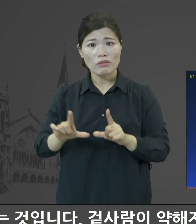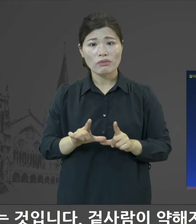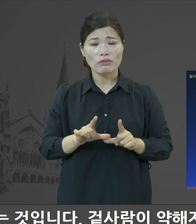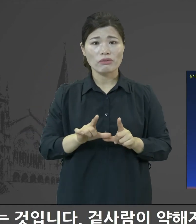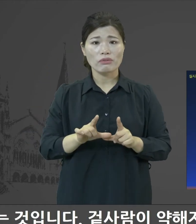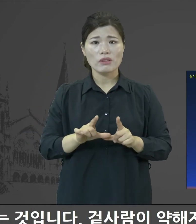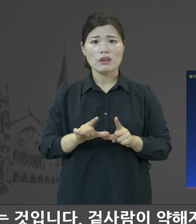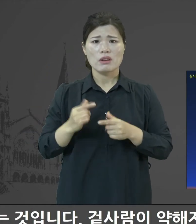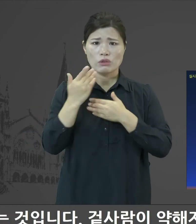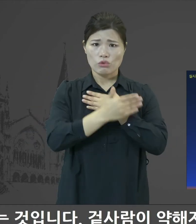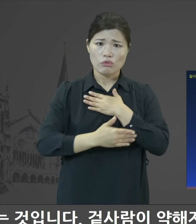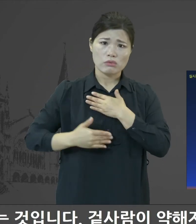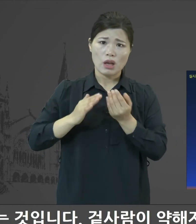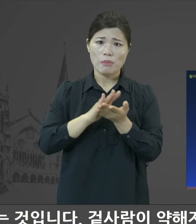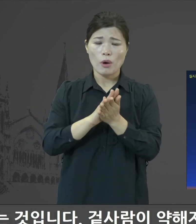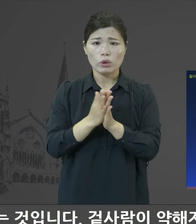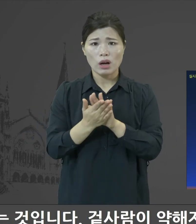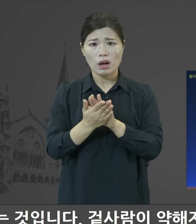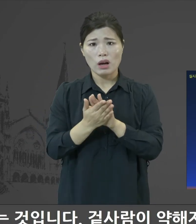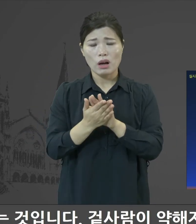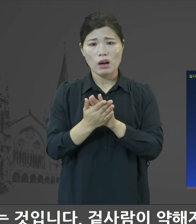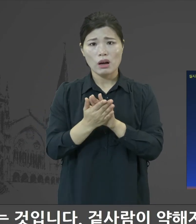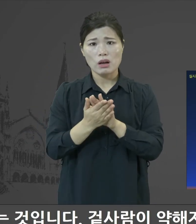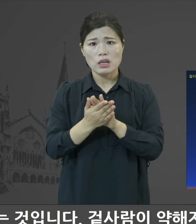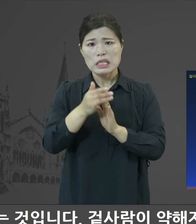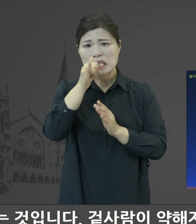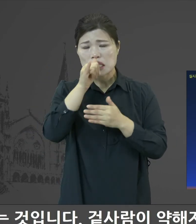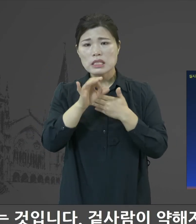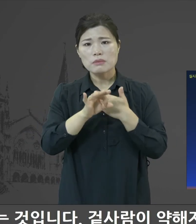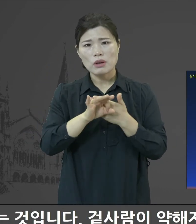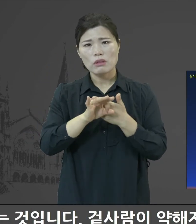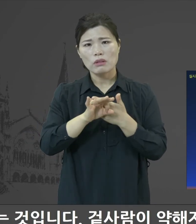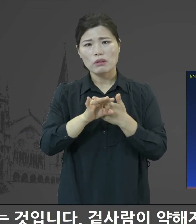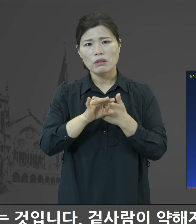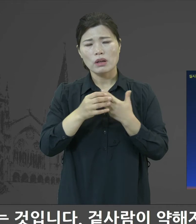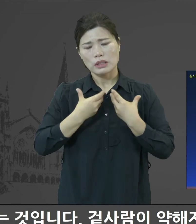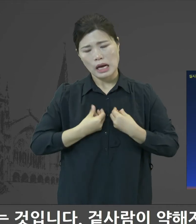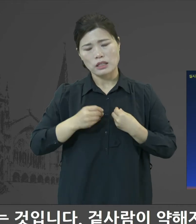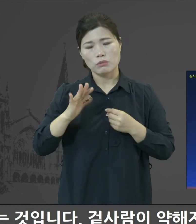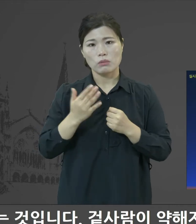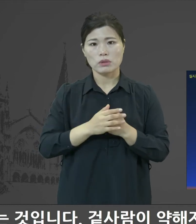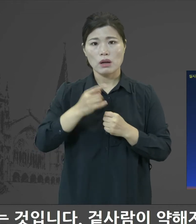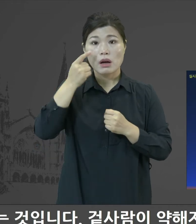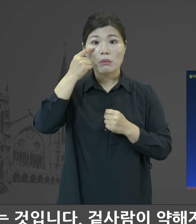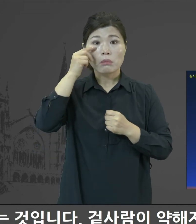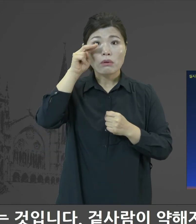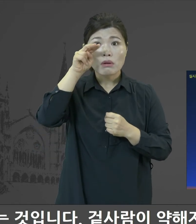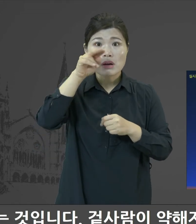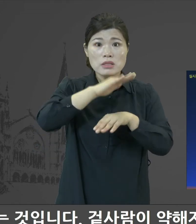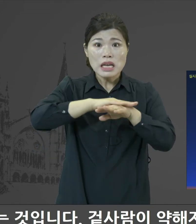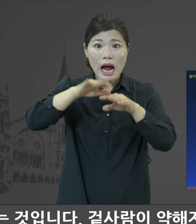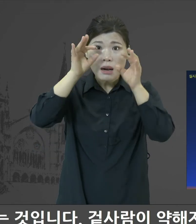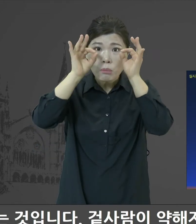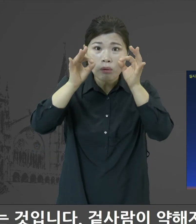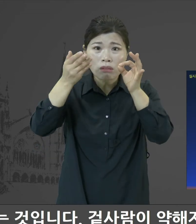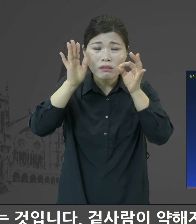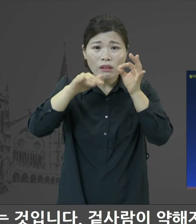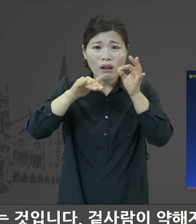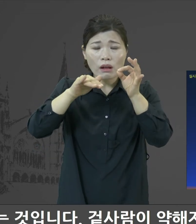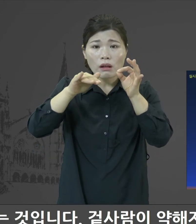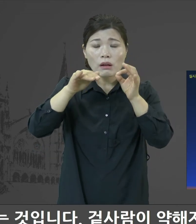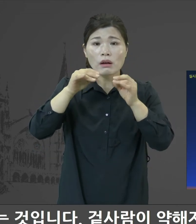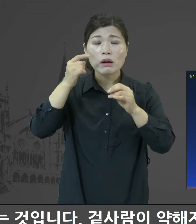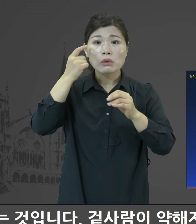일어나도 낙심이 되죠. 보이던 눈이 안 보인다, 낙심이 됩니다. 저도 이게 이 노안이라 그러죠. 근시가